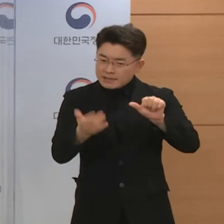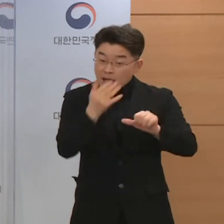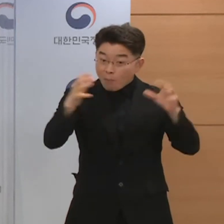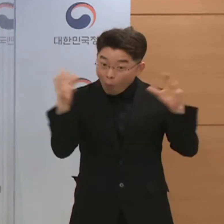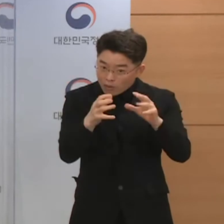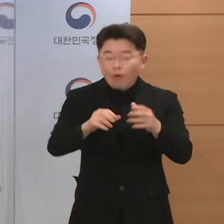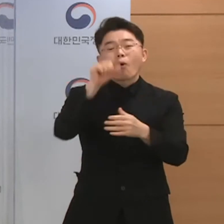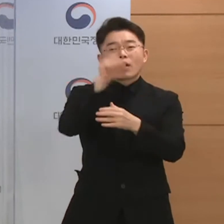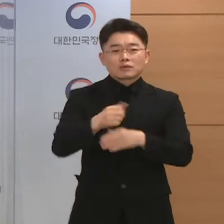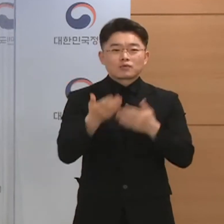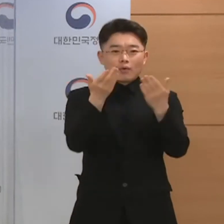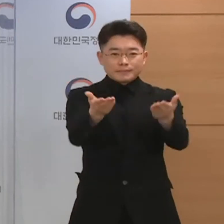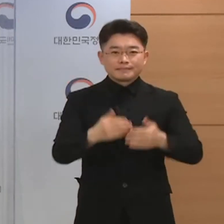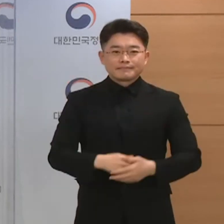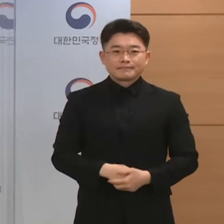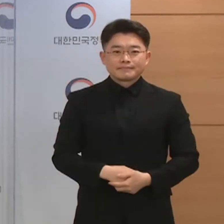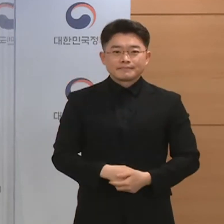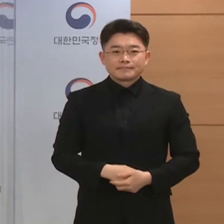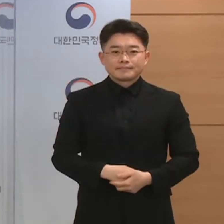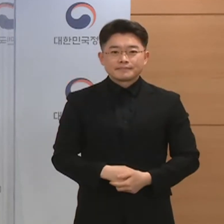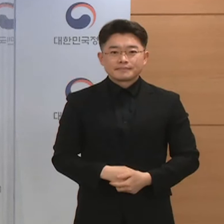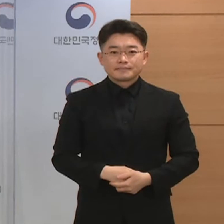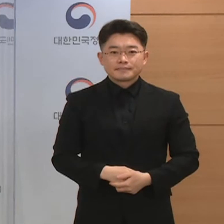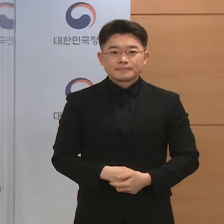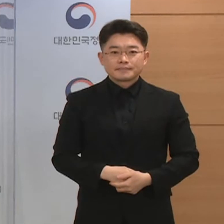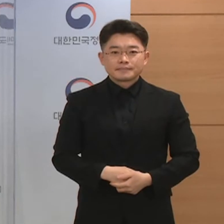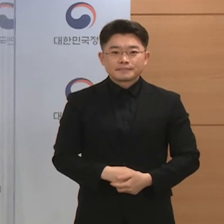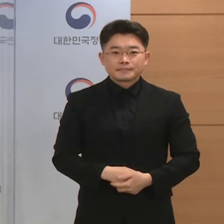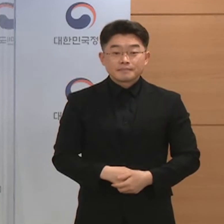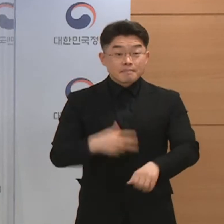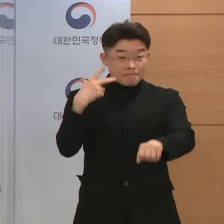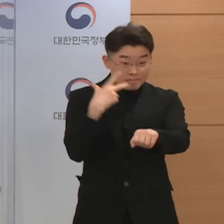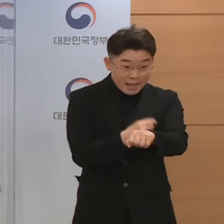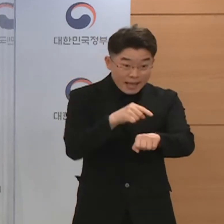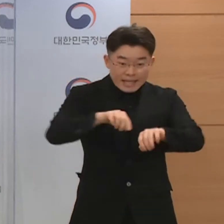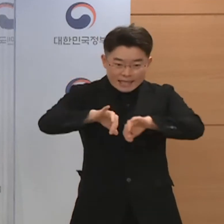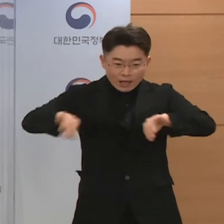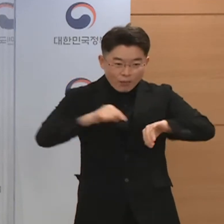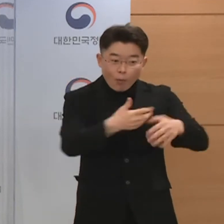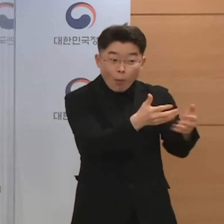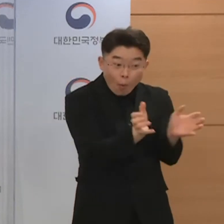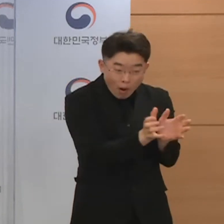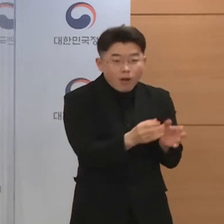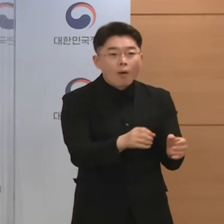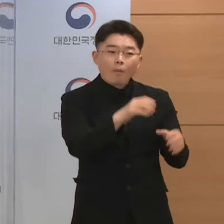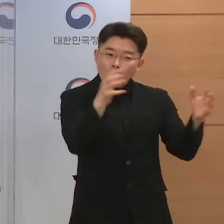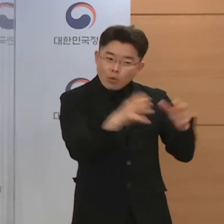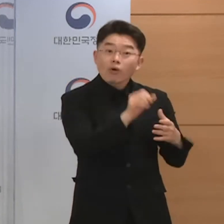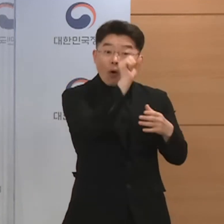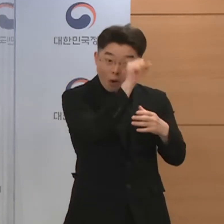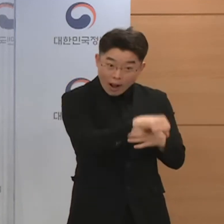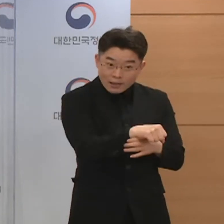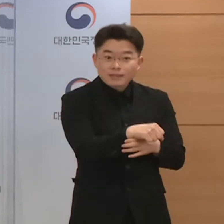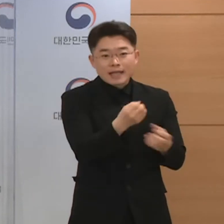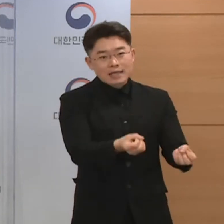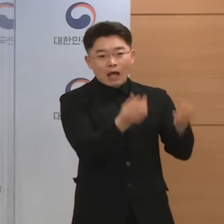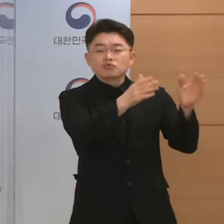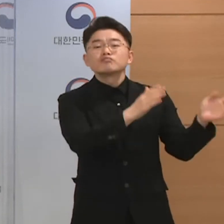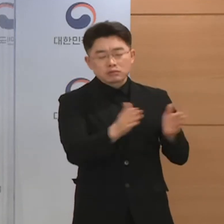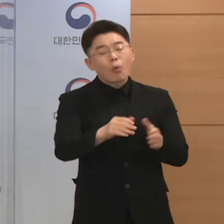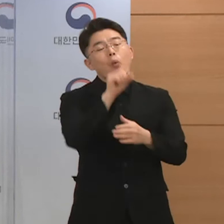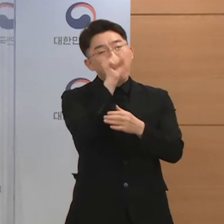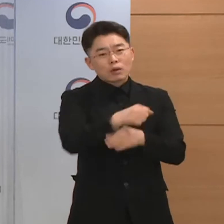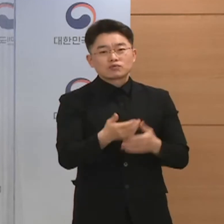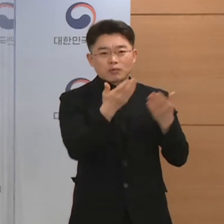범위에서 제외됩니다. 접종 완료자로만 구성된 모임이나 행사 등은 최대한 방역수칙의